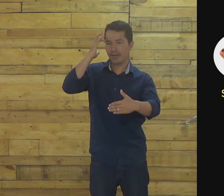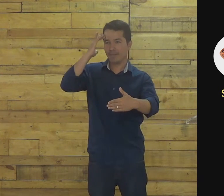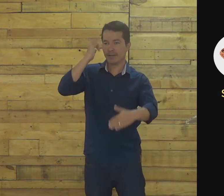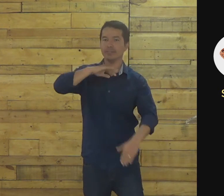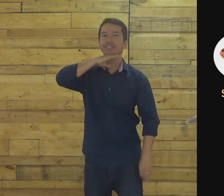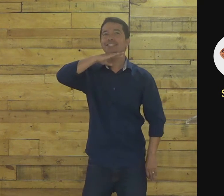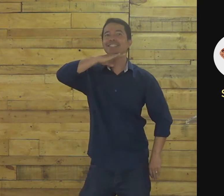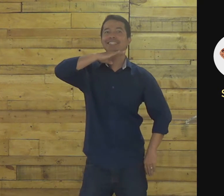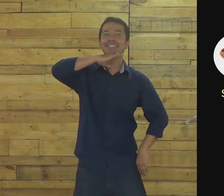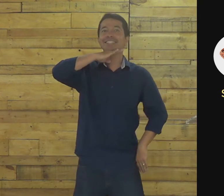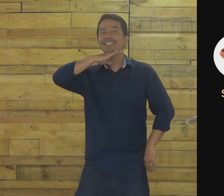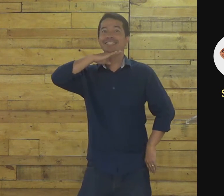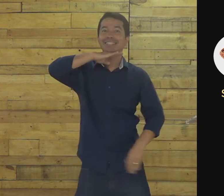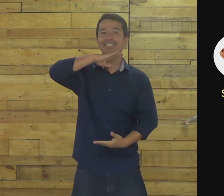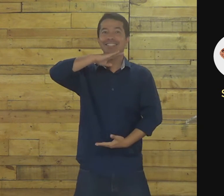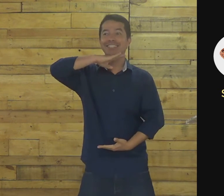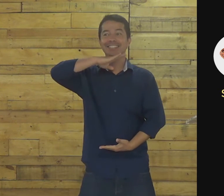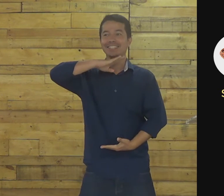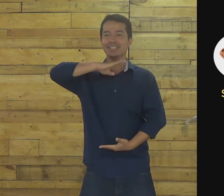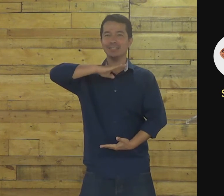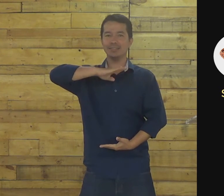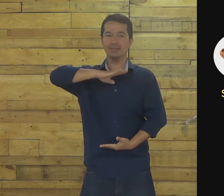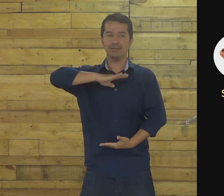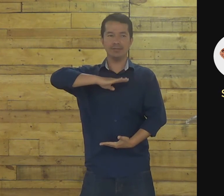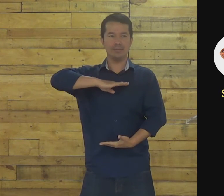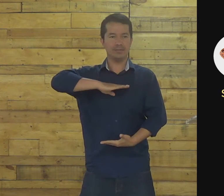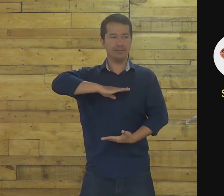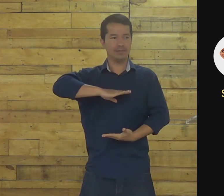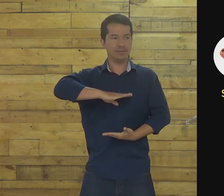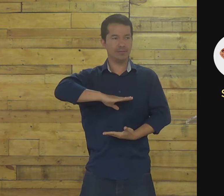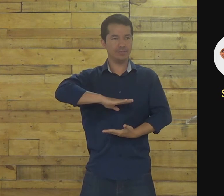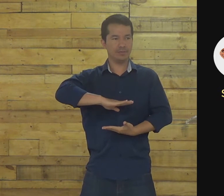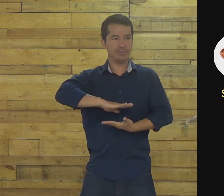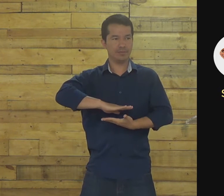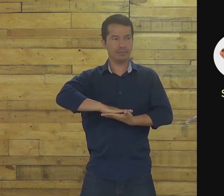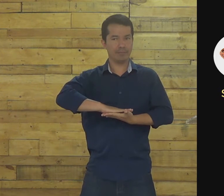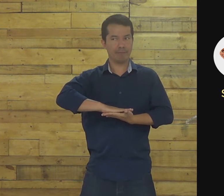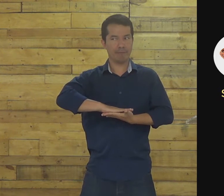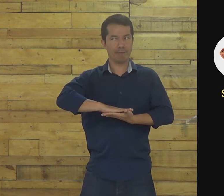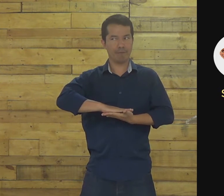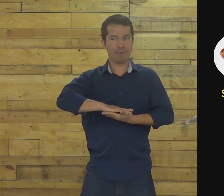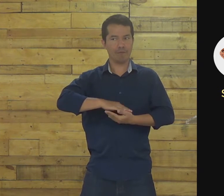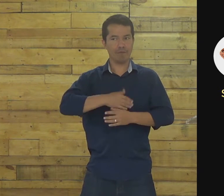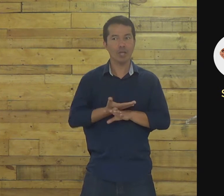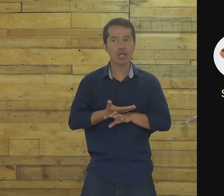A semana vai passando, os dias vão passando. E o seu tanque vai diminuindo.